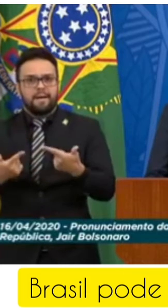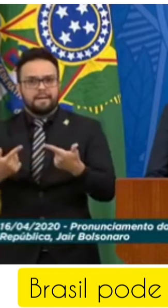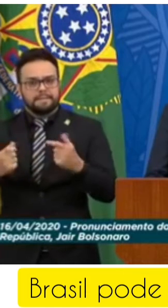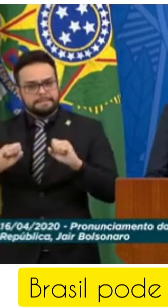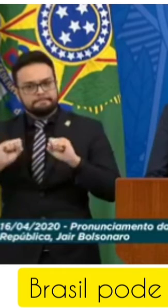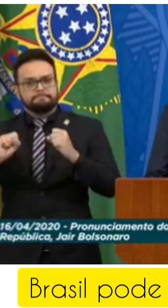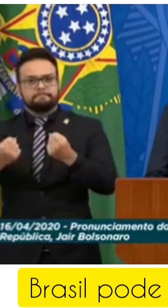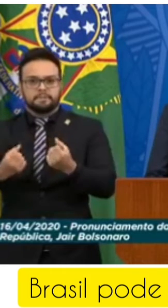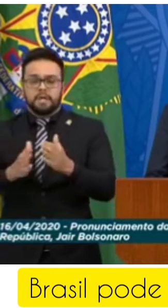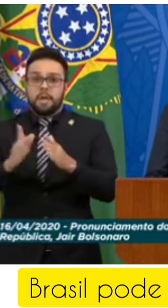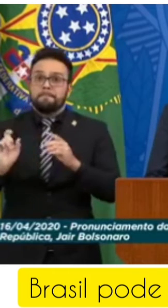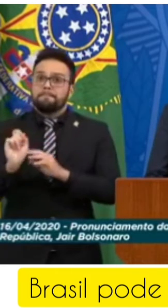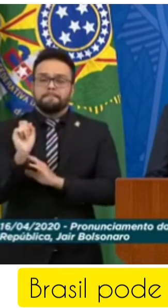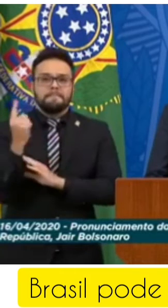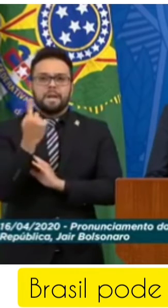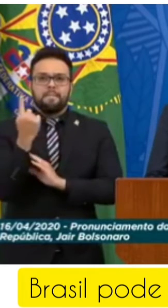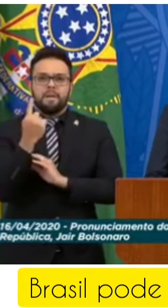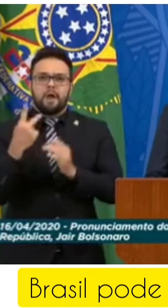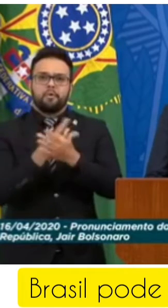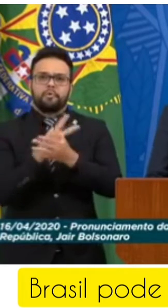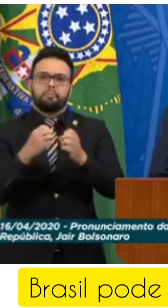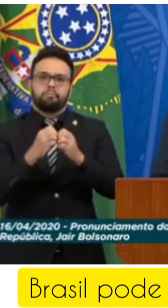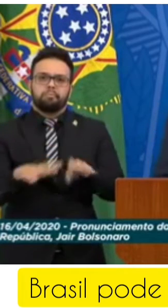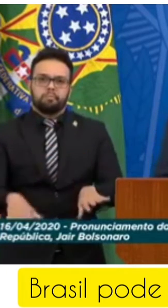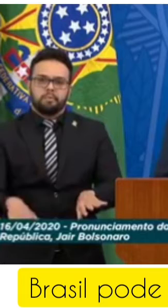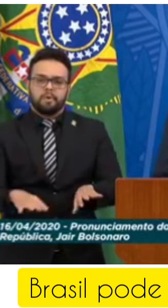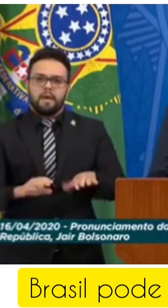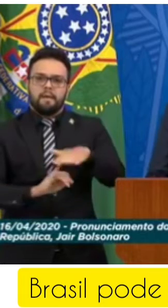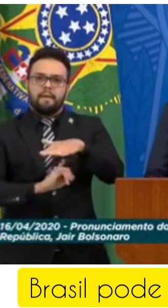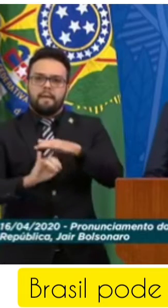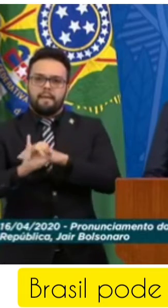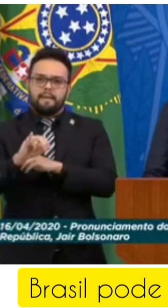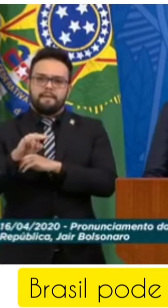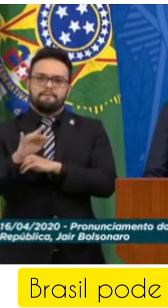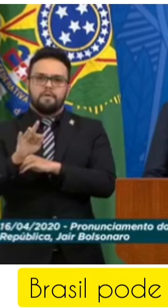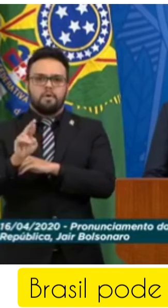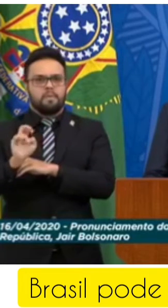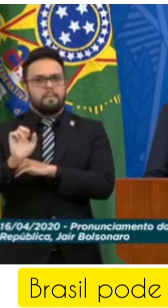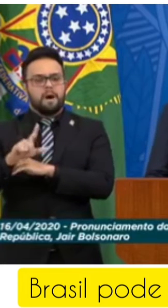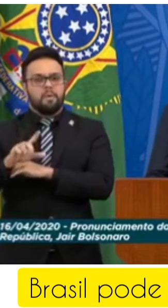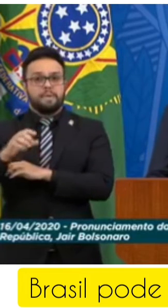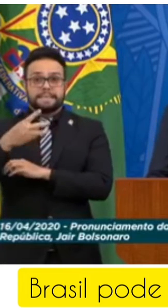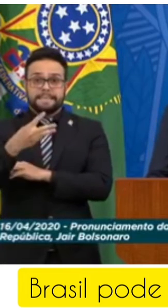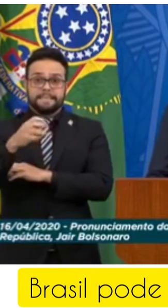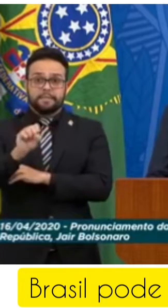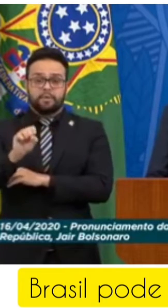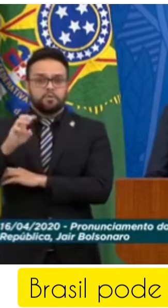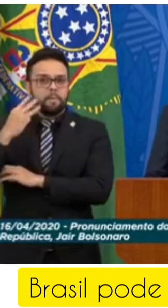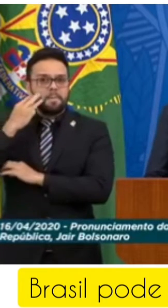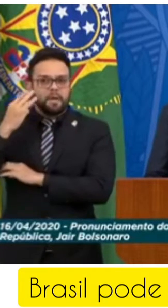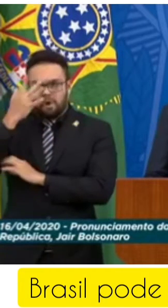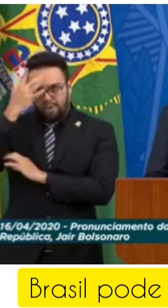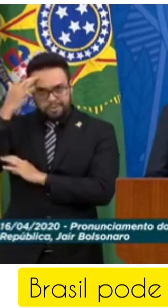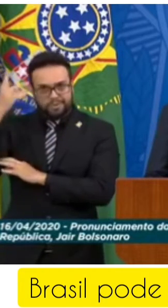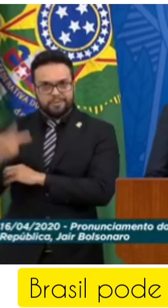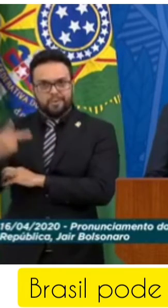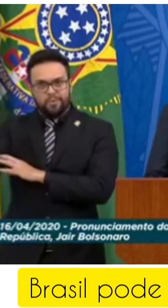E os primeiros que sofreram com isso foram os informais, na ordem de 38 milhões no Brasil.